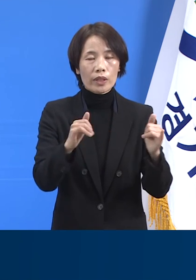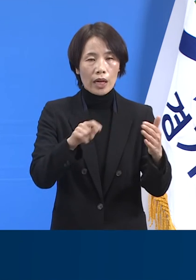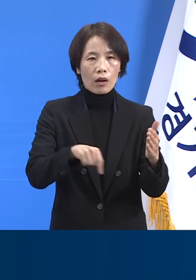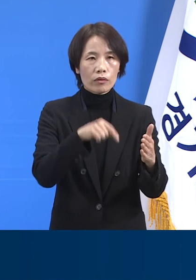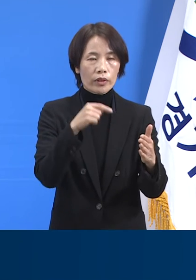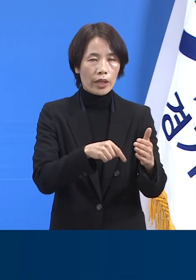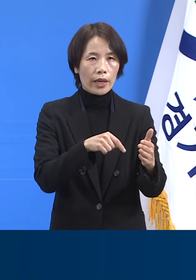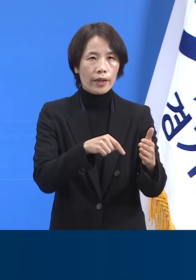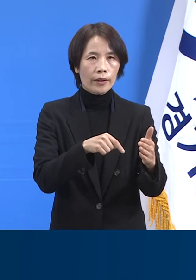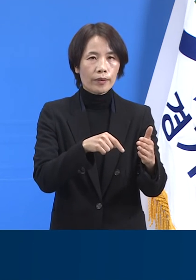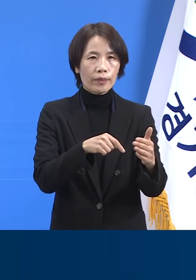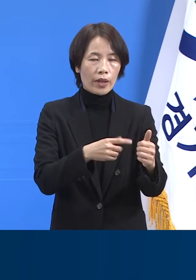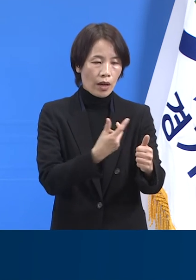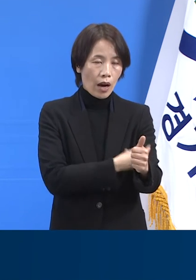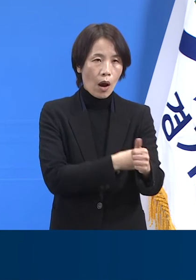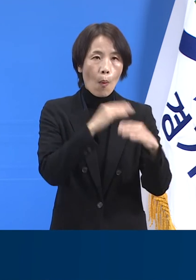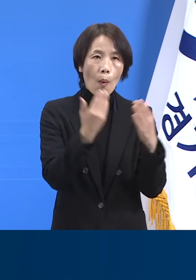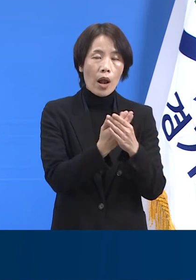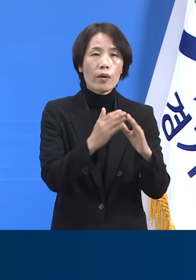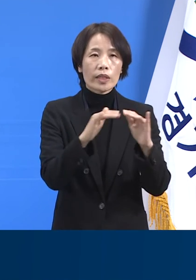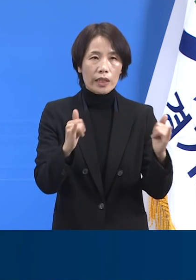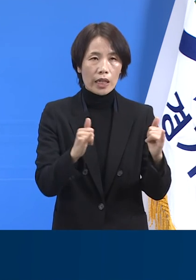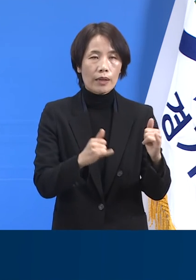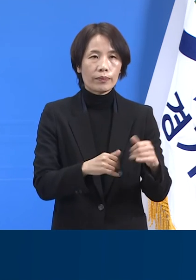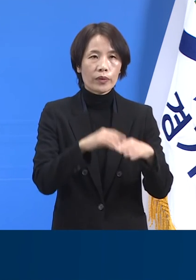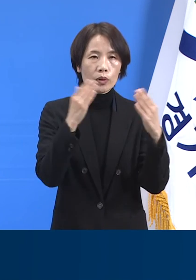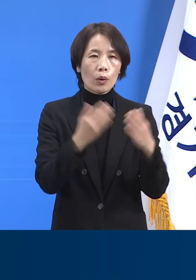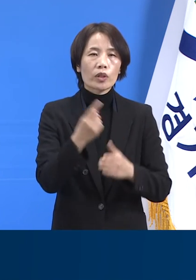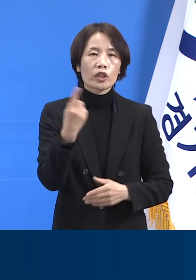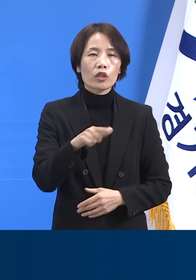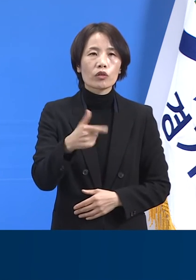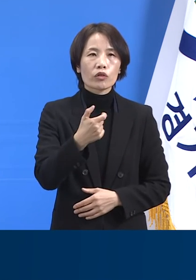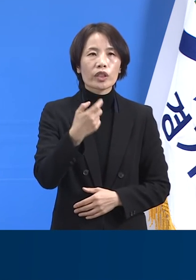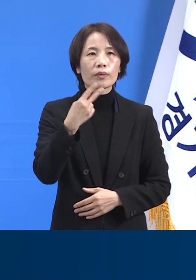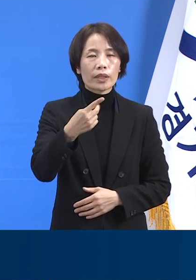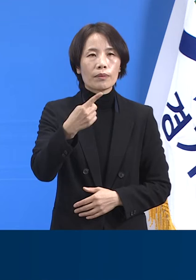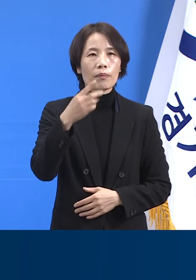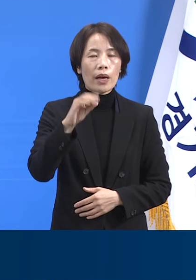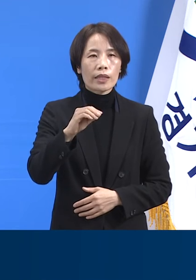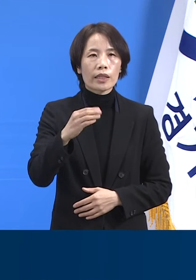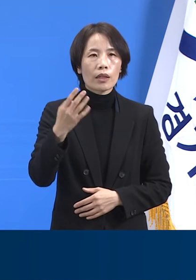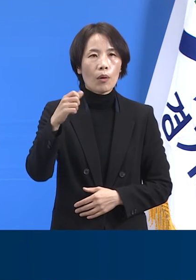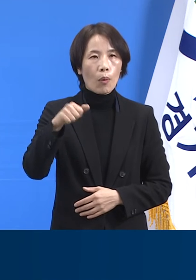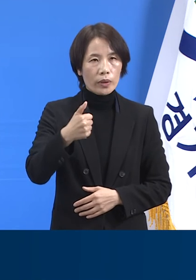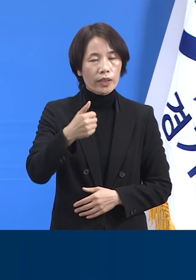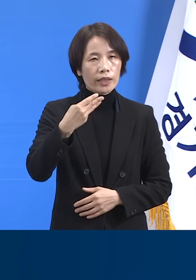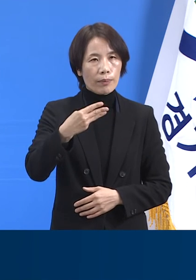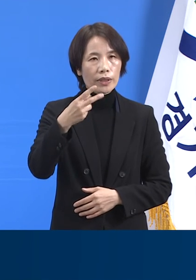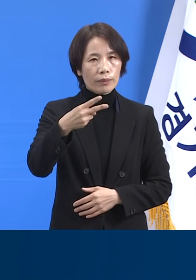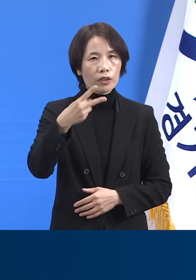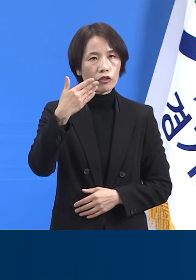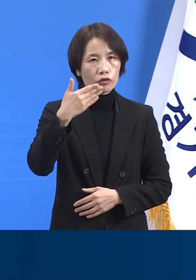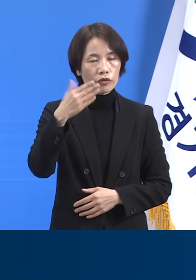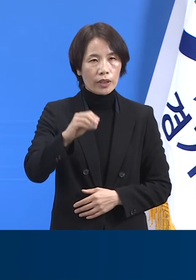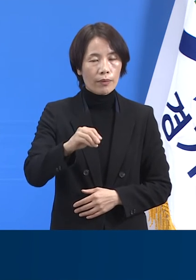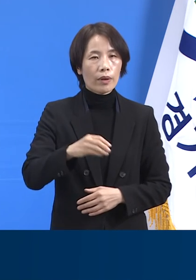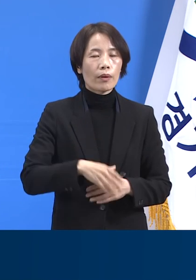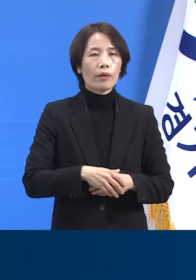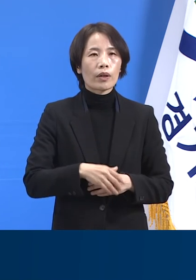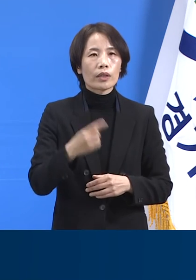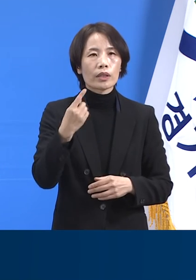가운데 코로나19 예방접종을 완료한 사람은 총 1,061만 5,349명으로 경기도 인구